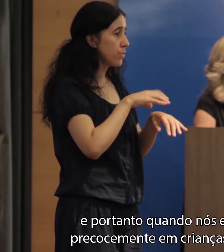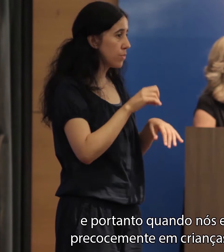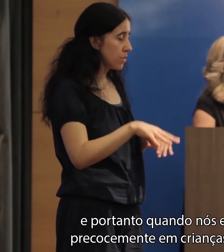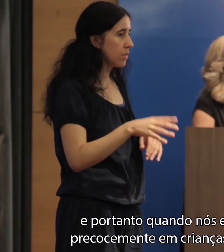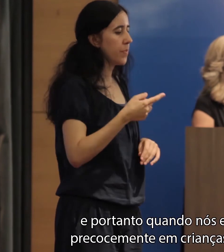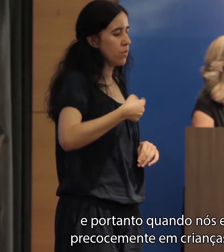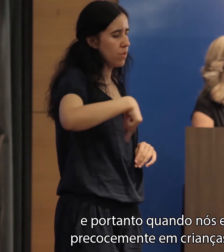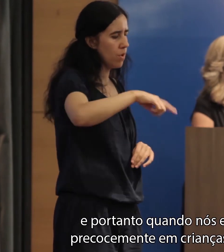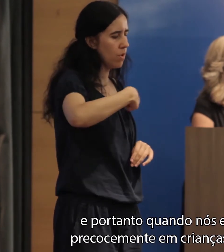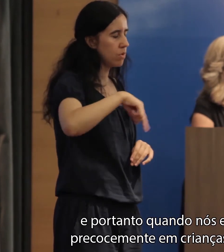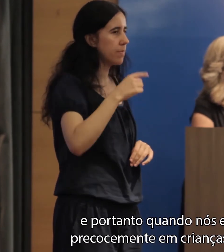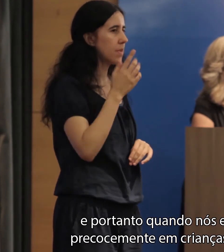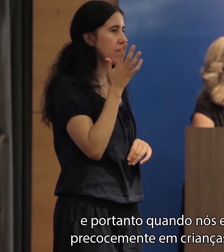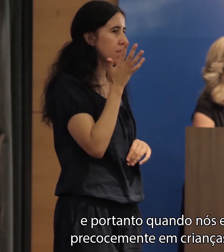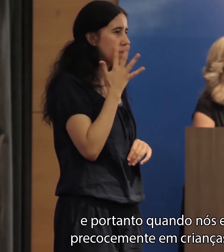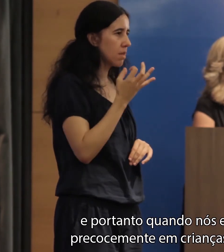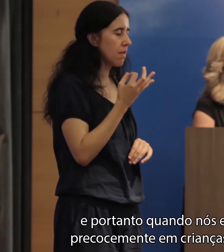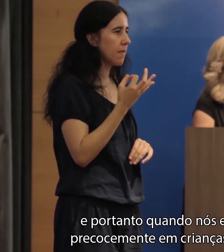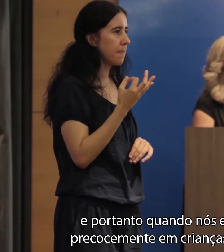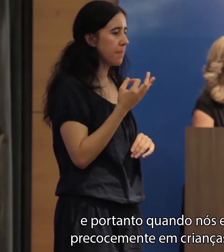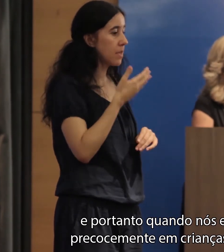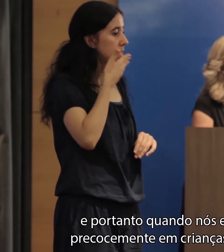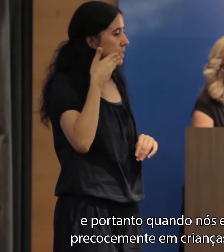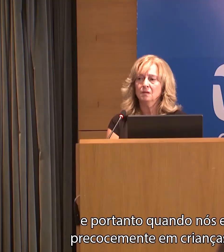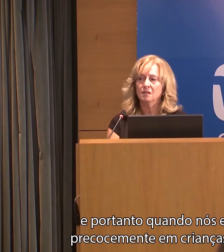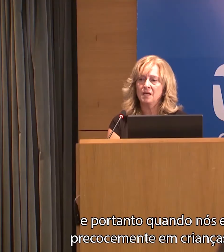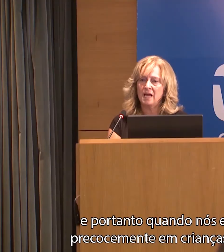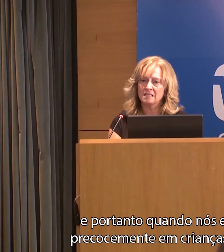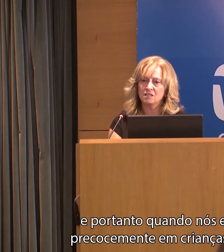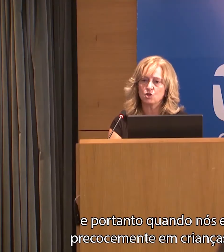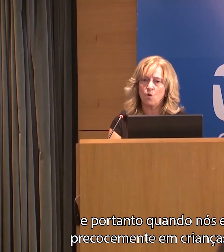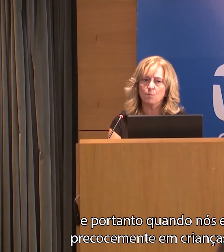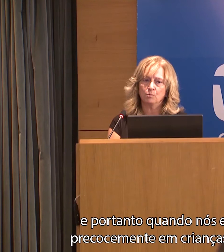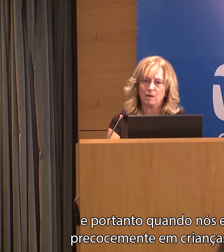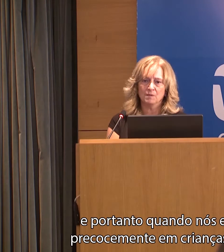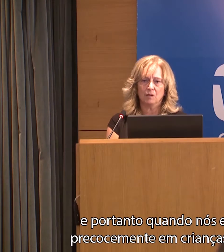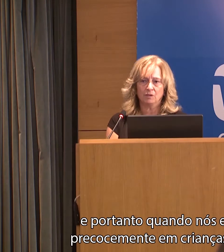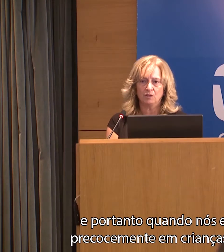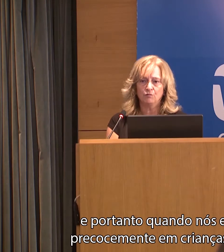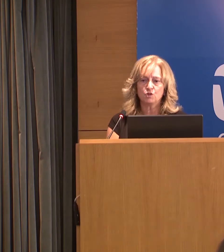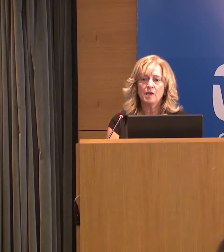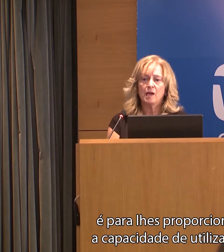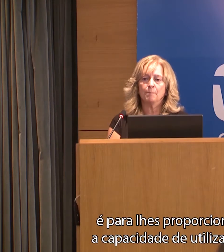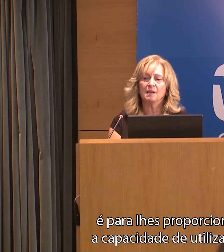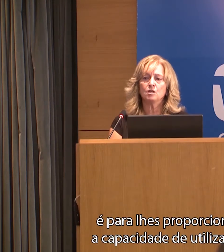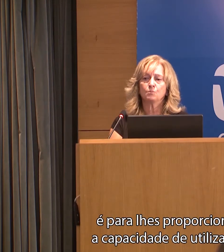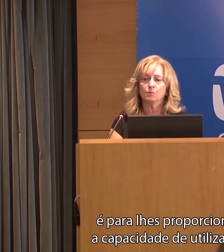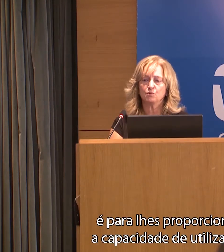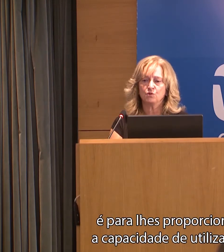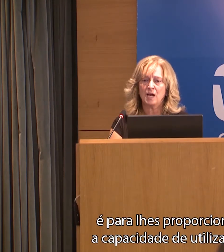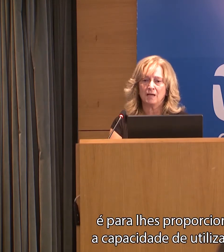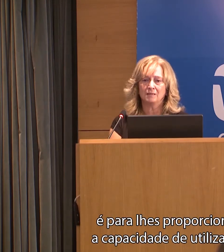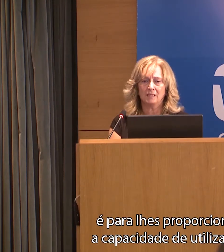nós estamos a tentar detectar precocemente crianças com problemas auditivos, é para